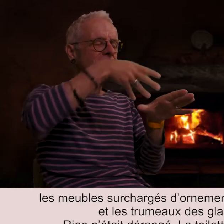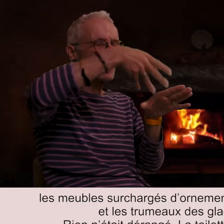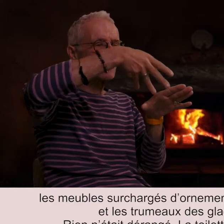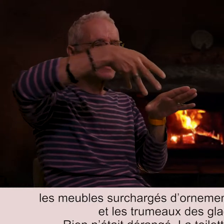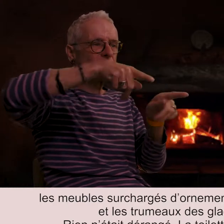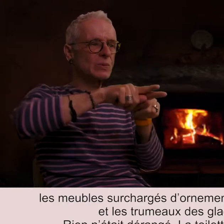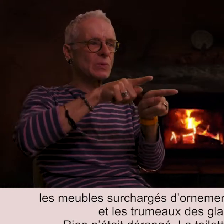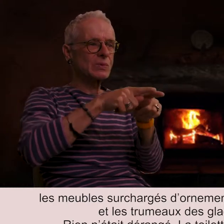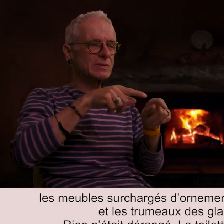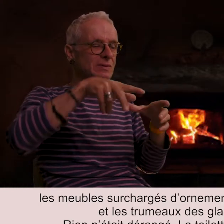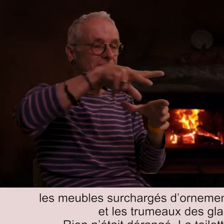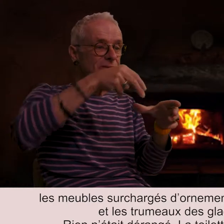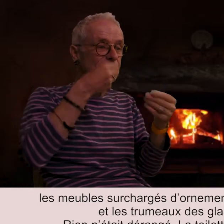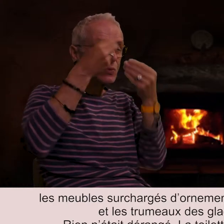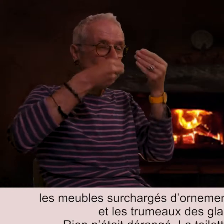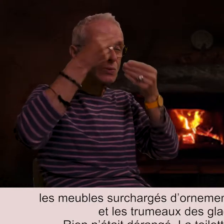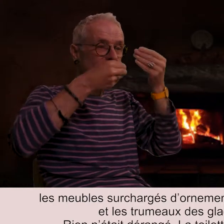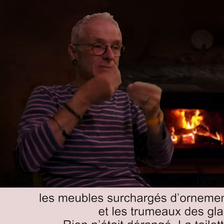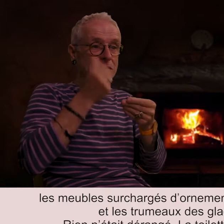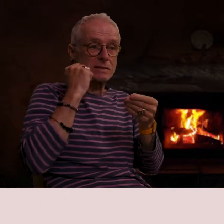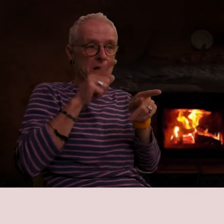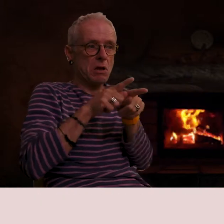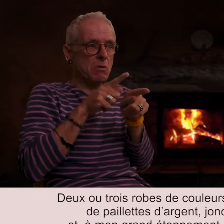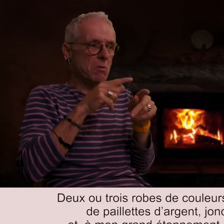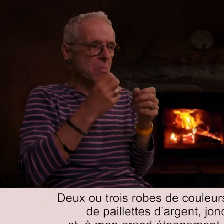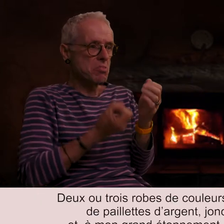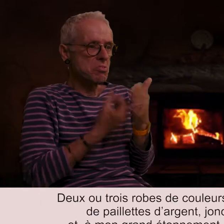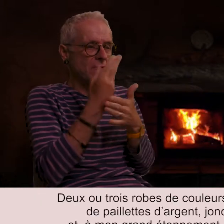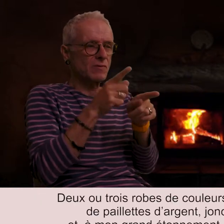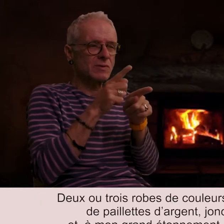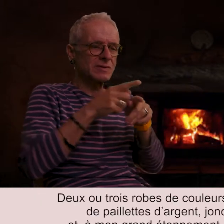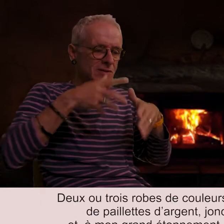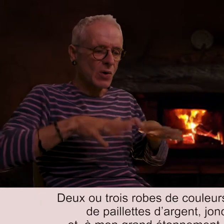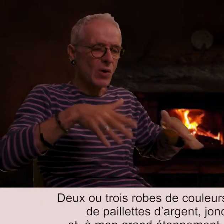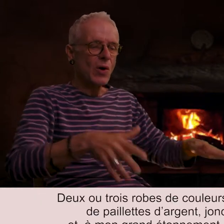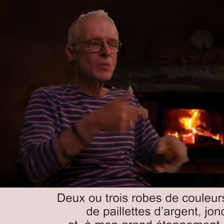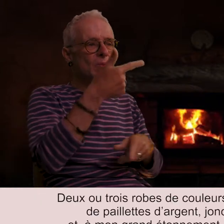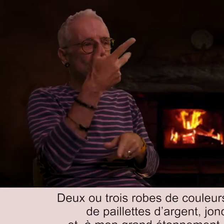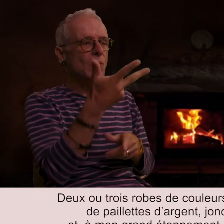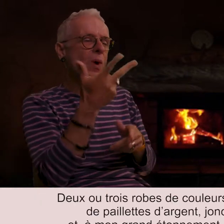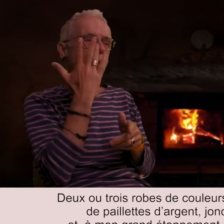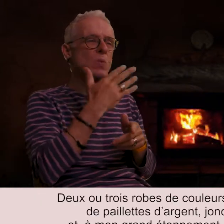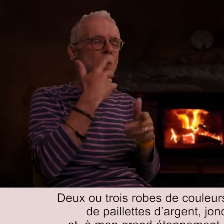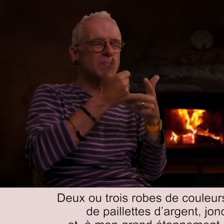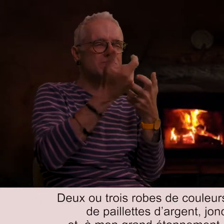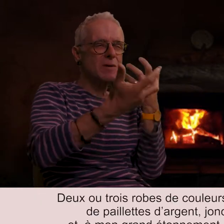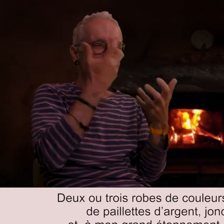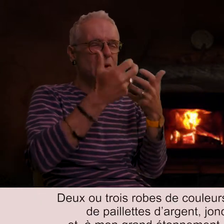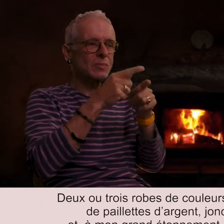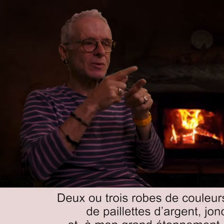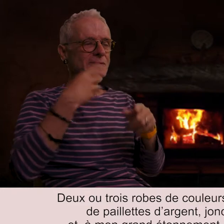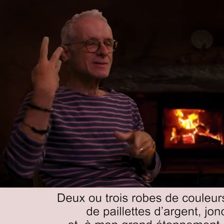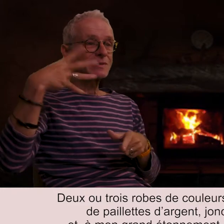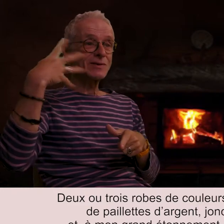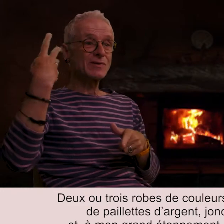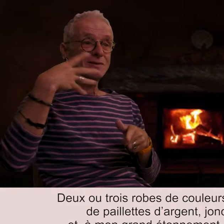de houppes à poudrer, paraissait avoir servi la veille. Deux ou trois robes de couleur changeantes, un éventail semé de